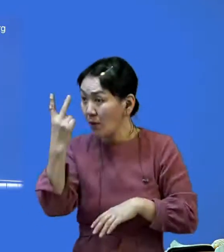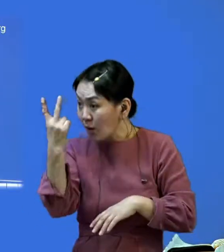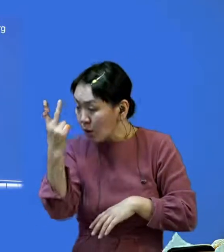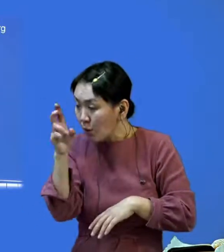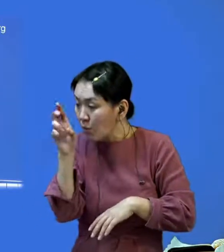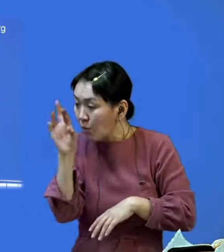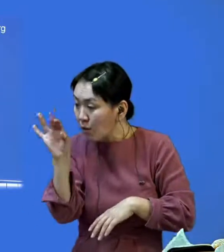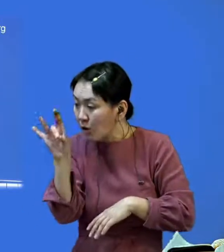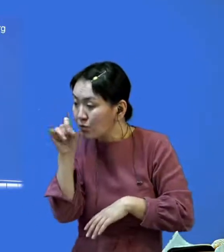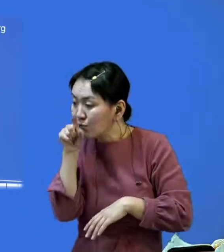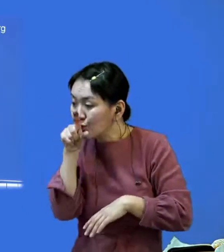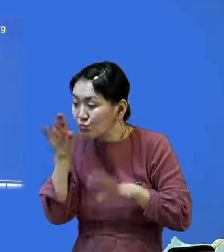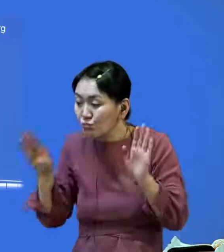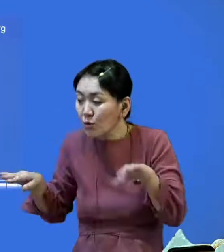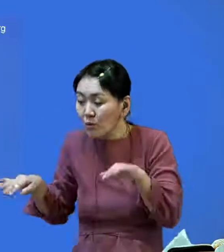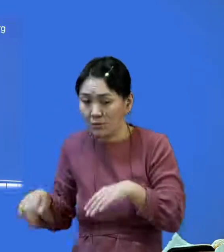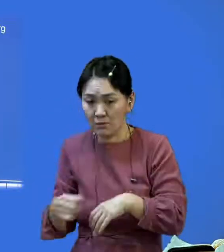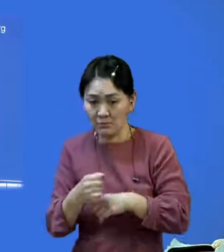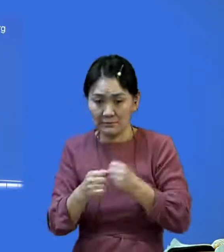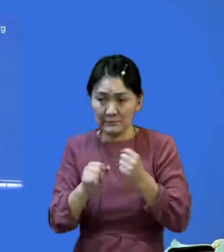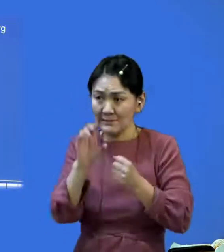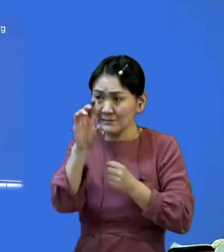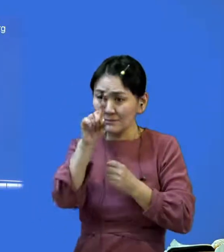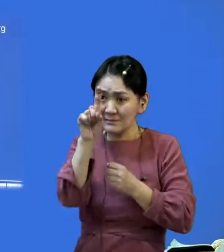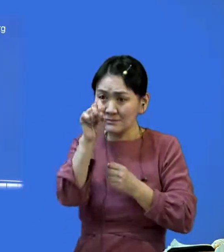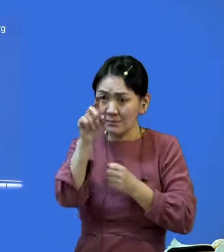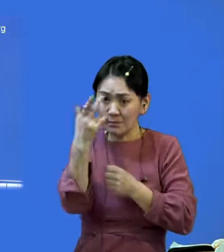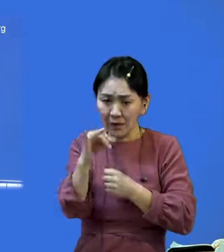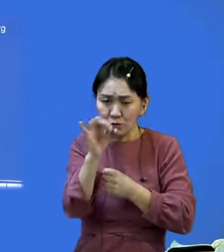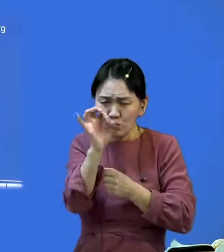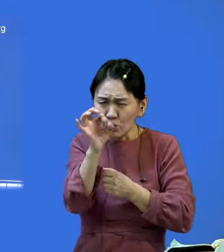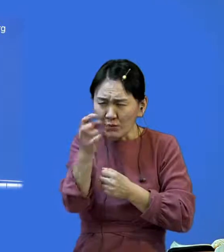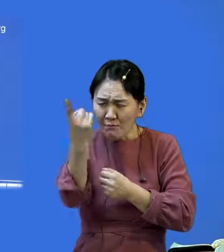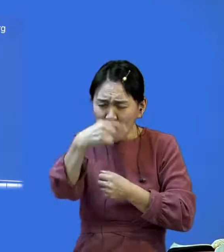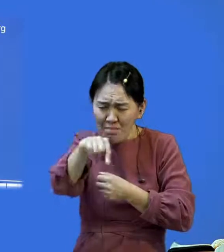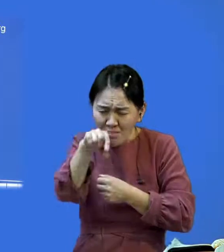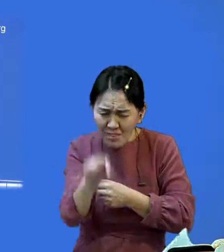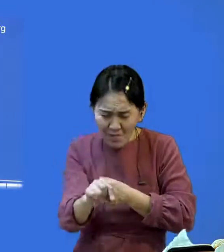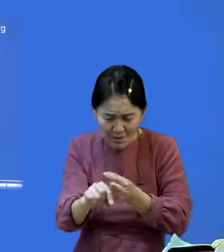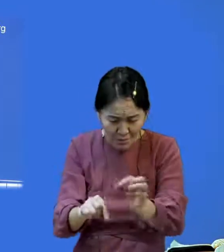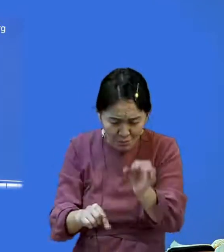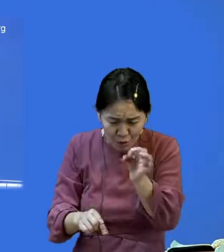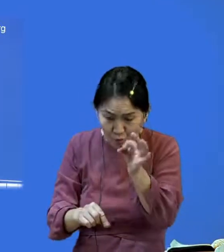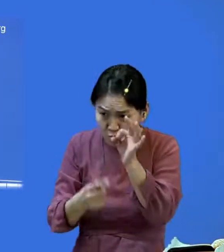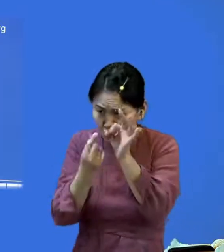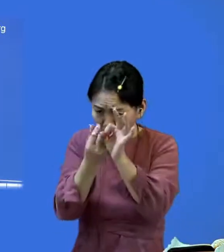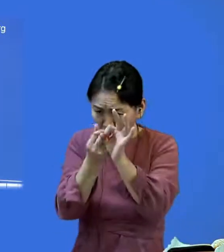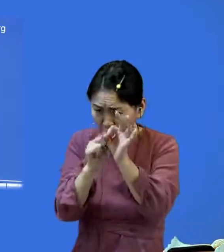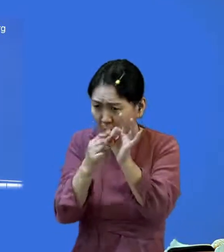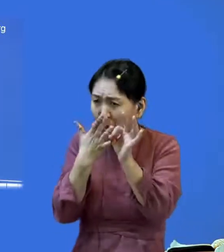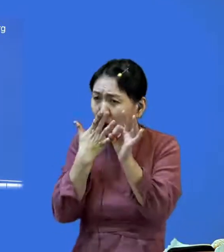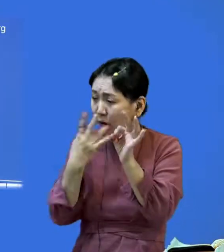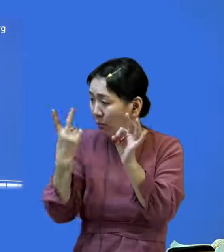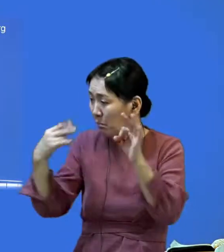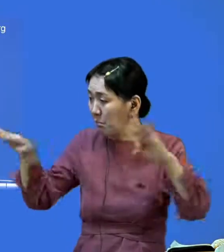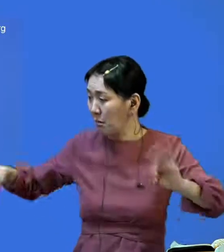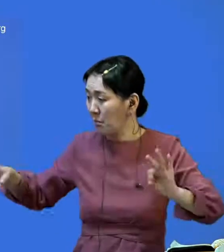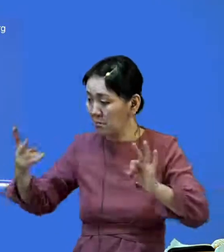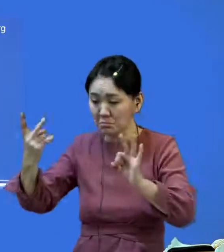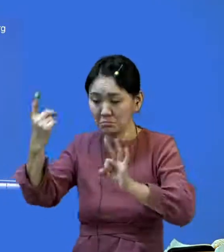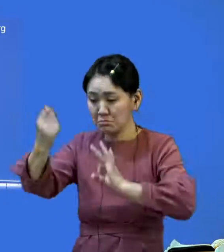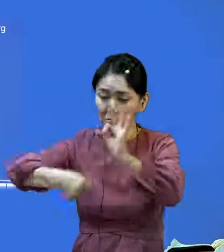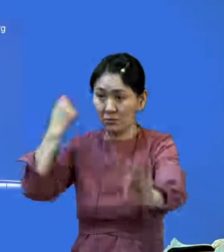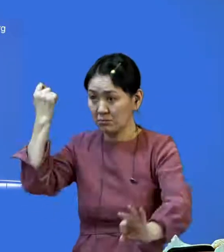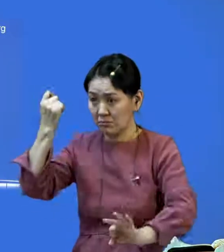бусуу. Тэ задгаа зоос гэдэг нь хамгийн одоо жижигхэн баг хэмжээний мөнгө байхгүй. Хоёр бор